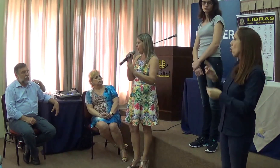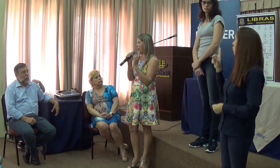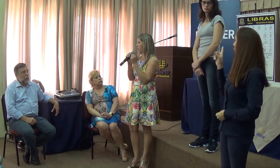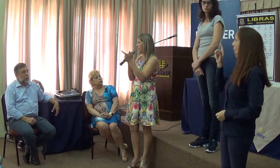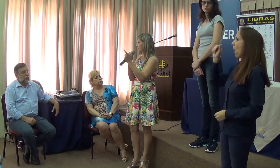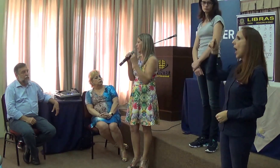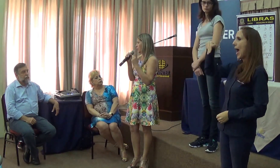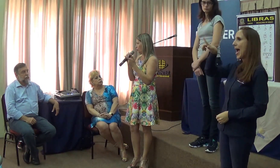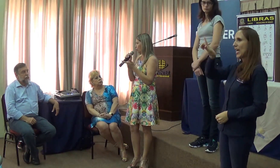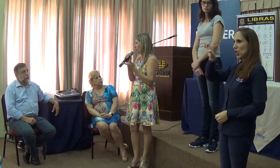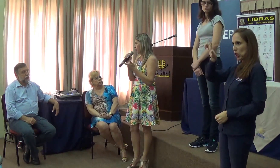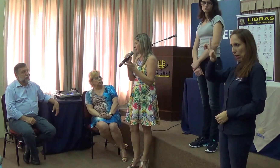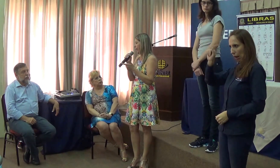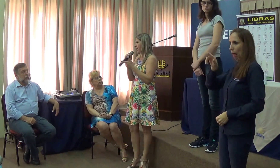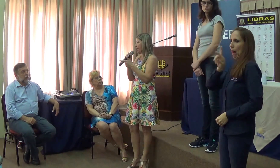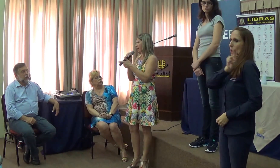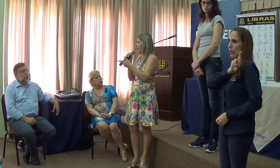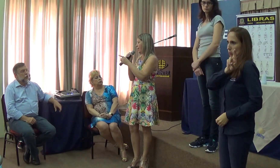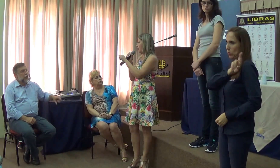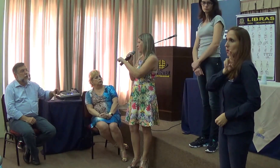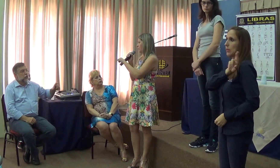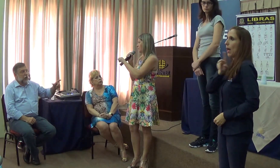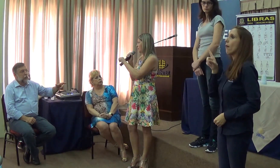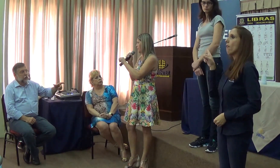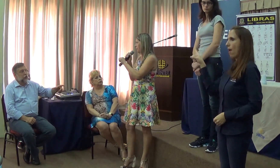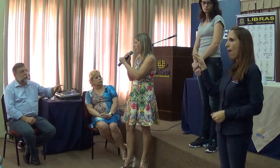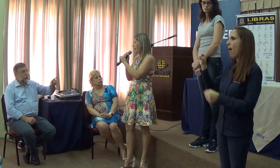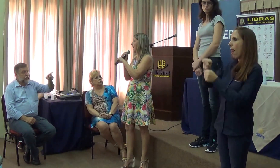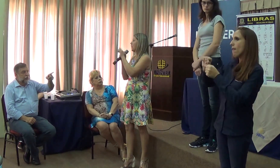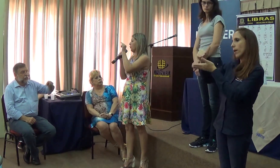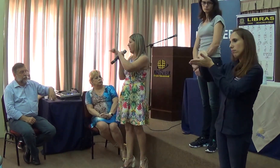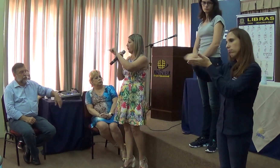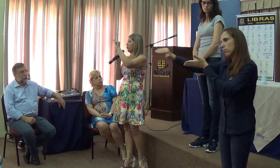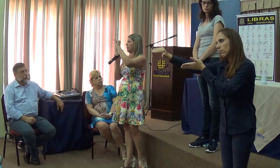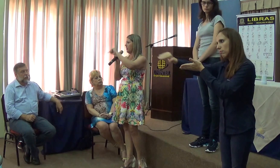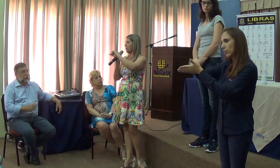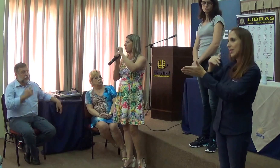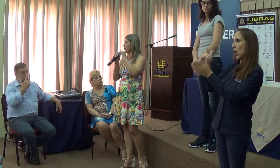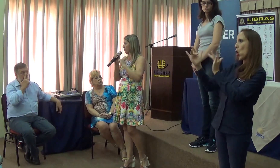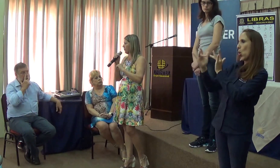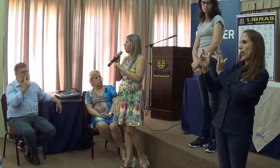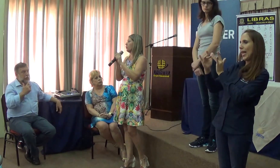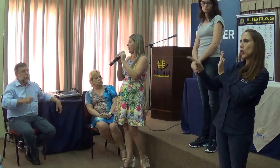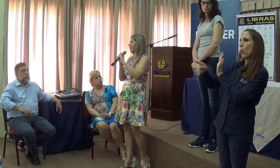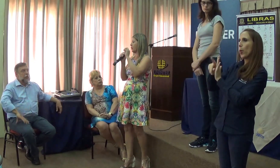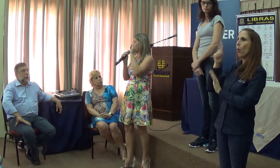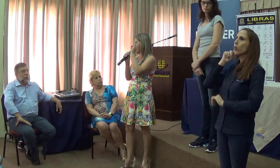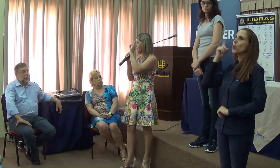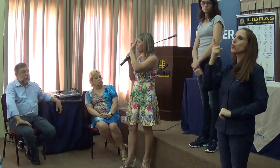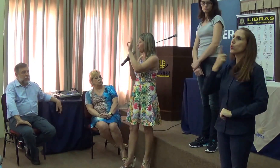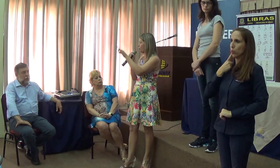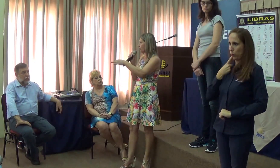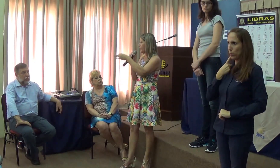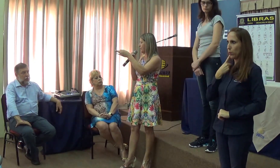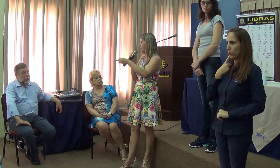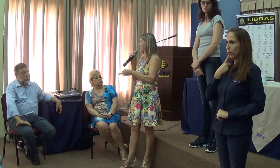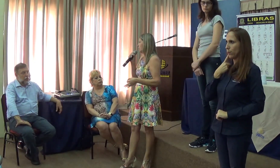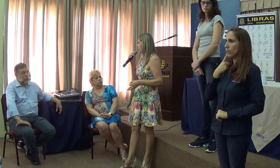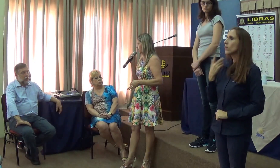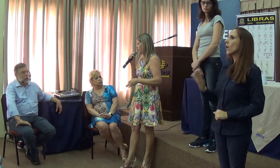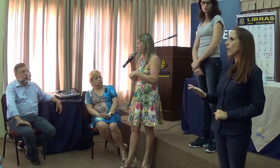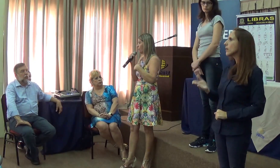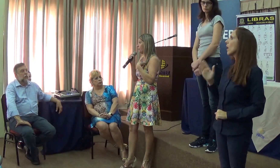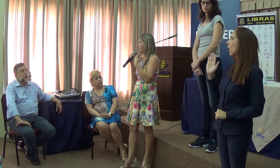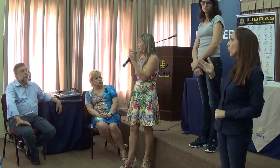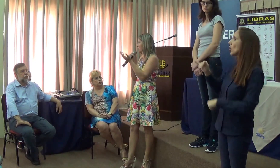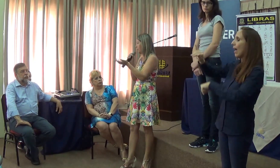essa ponte entre o surdo. Regional sabe. A regional, os distritos, nós já passamos tudo que é a central